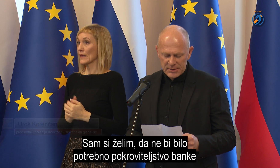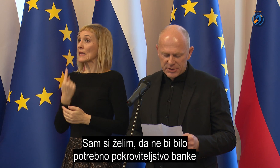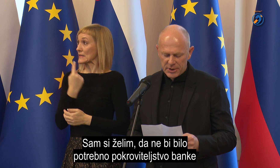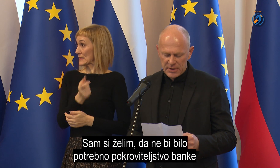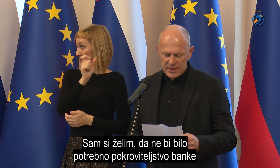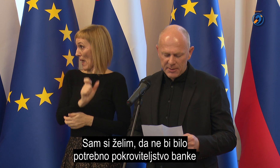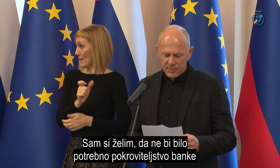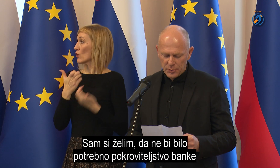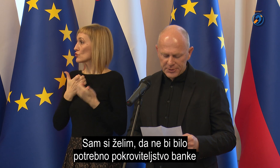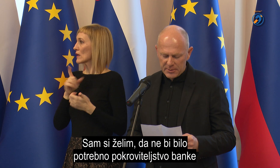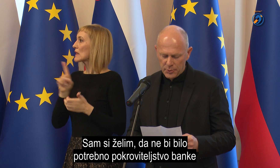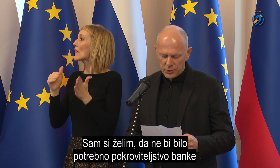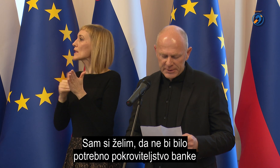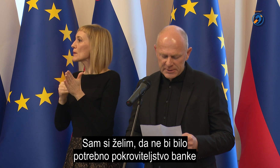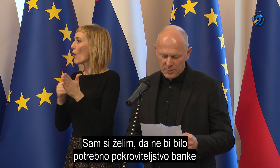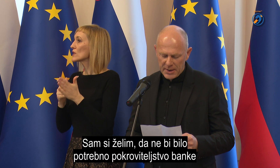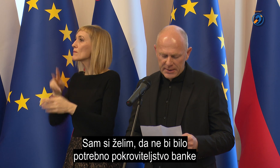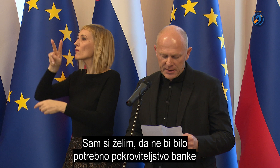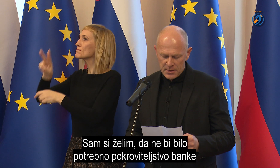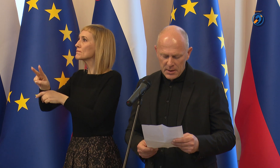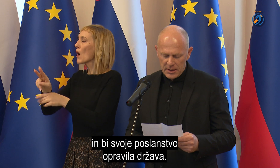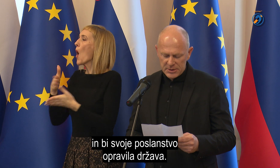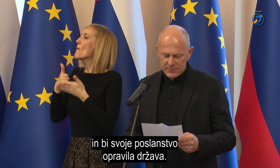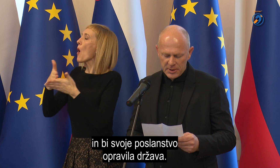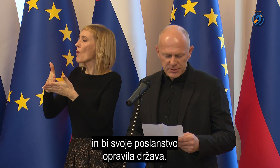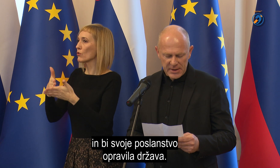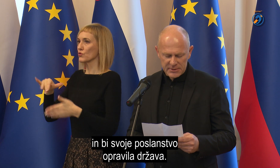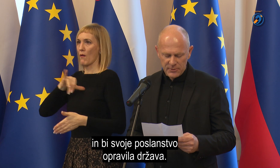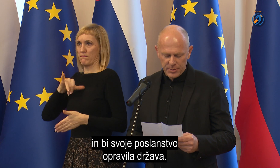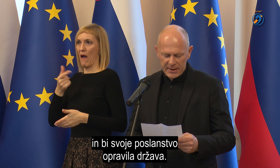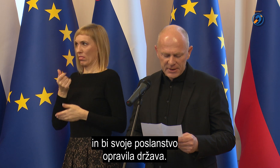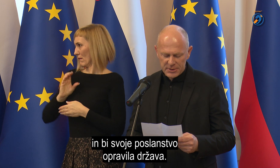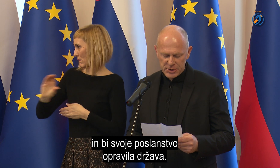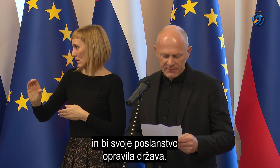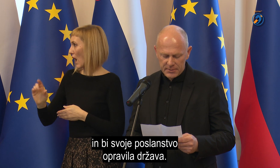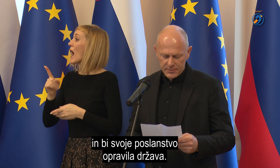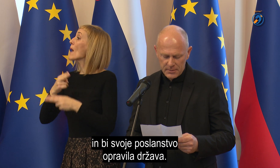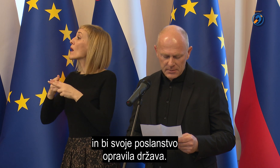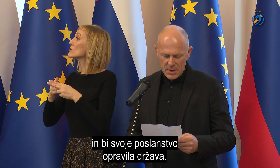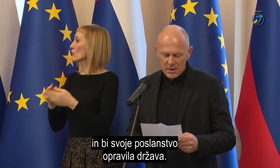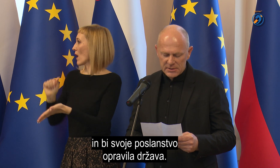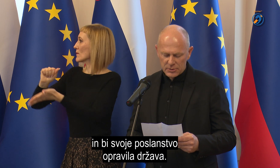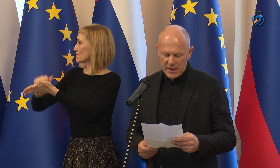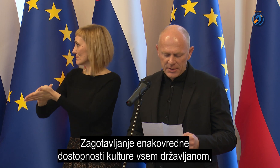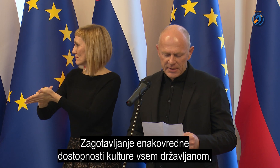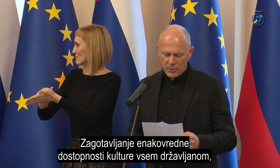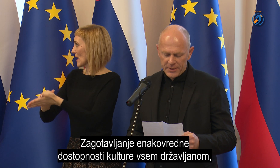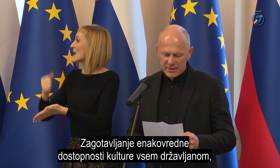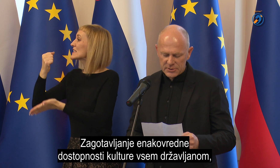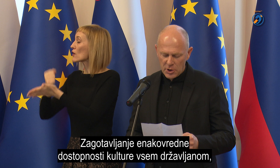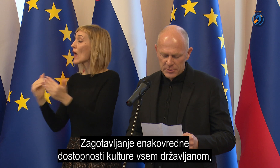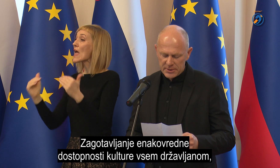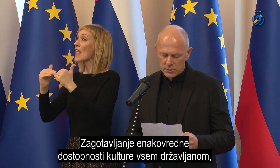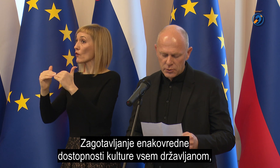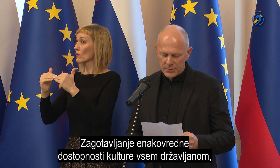Sam si želim, da ne bi bilo potrebno pokroviteljstvo banke in bi svoje poslanstvo opravila država. Zagotavljanje